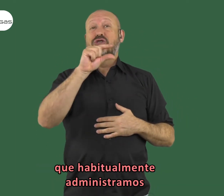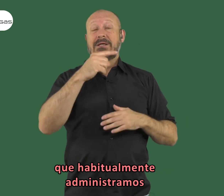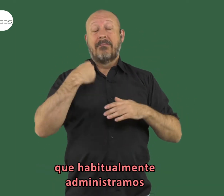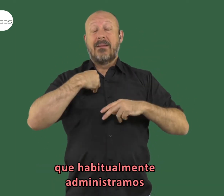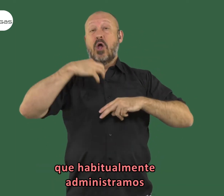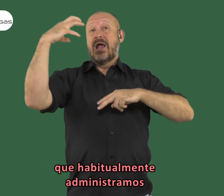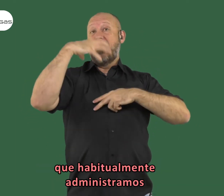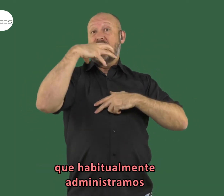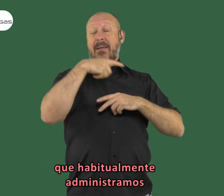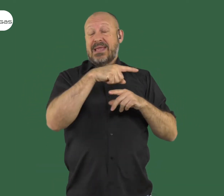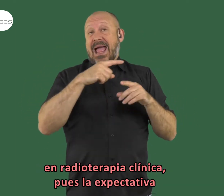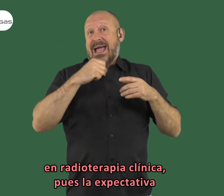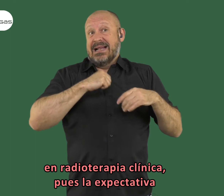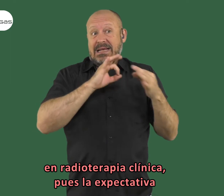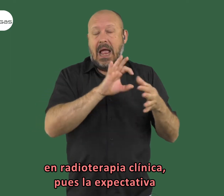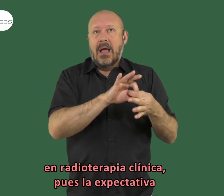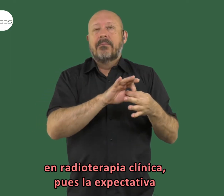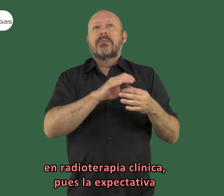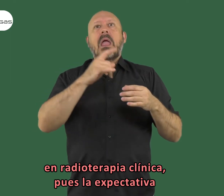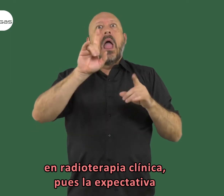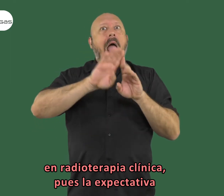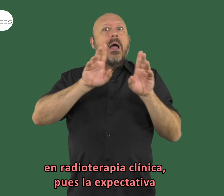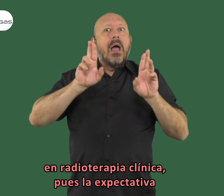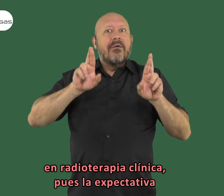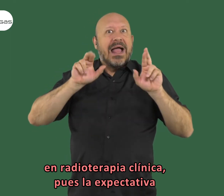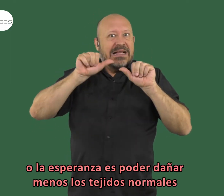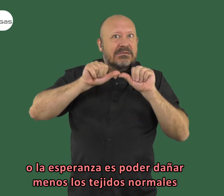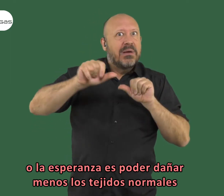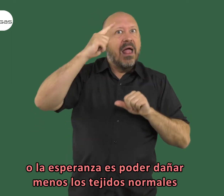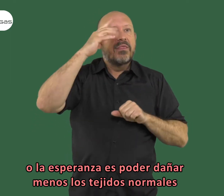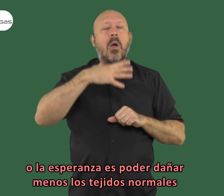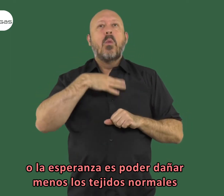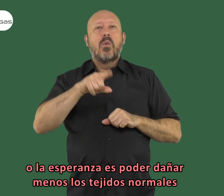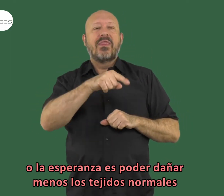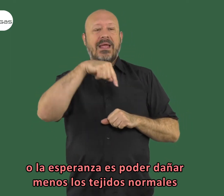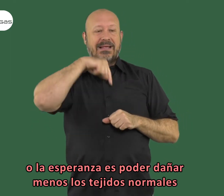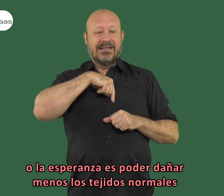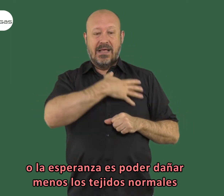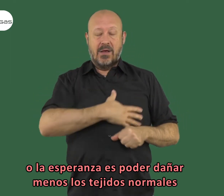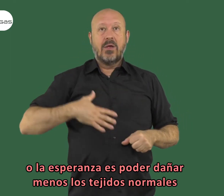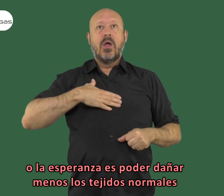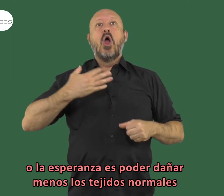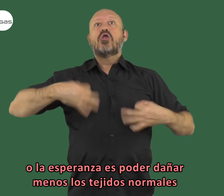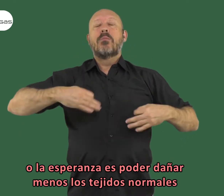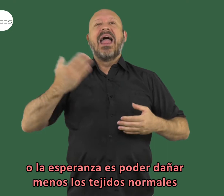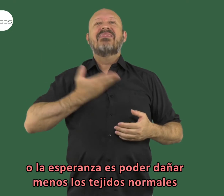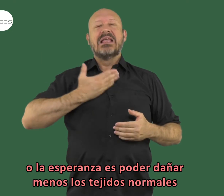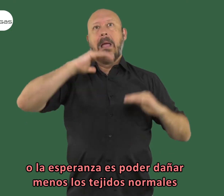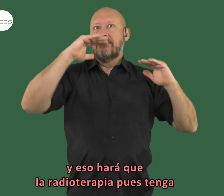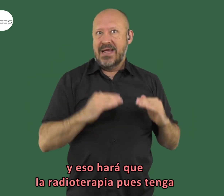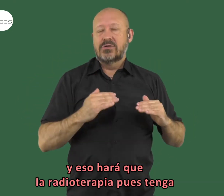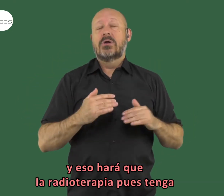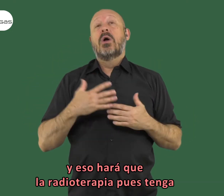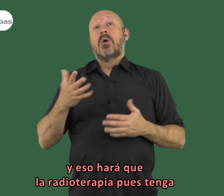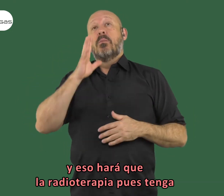habitualmente administramos en la radioterapia clínica, la expectativa o la esperanza es poder dañar menos los tejidos